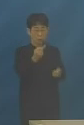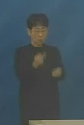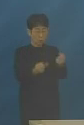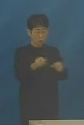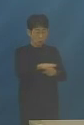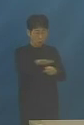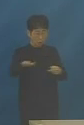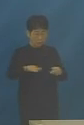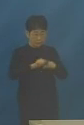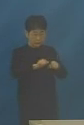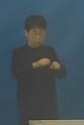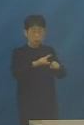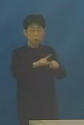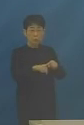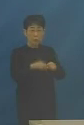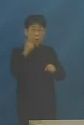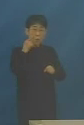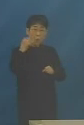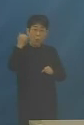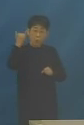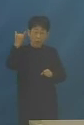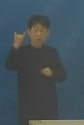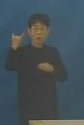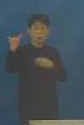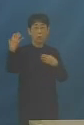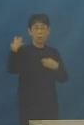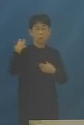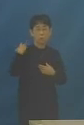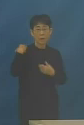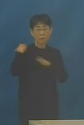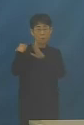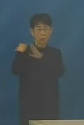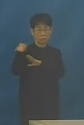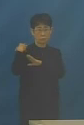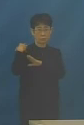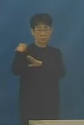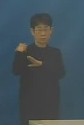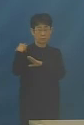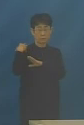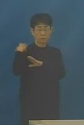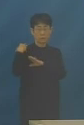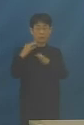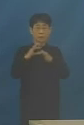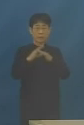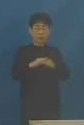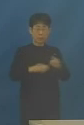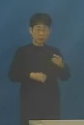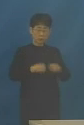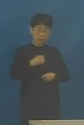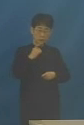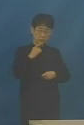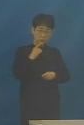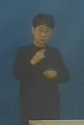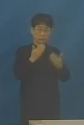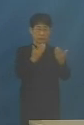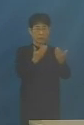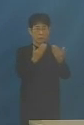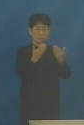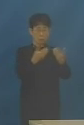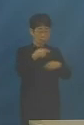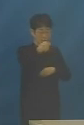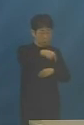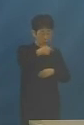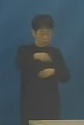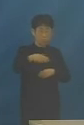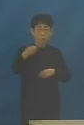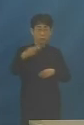はa親御さんの負担にもなるわけでございますし正直学校の教育生活に